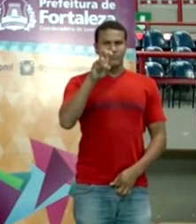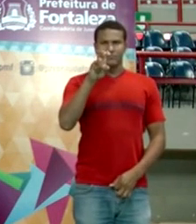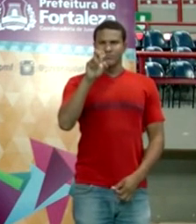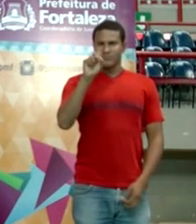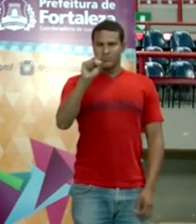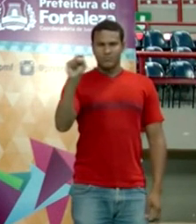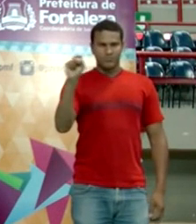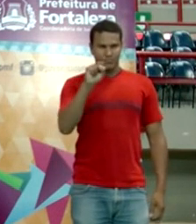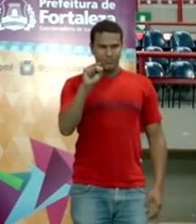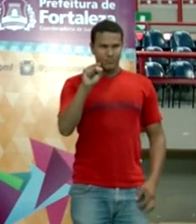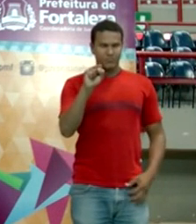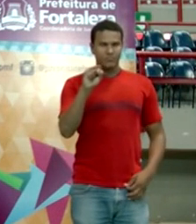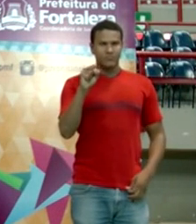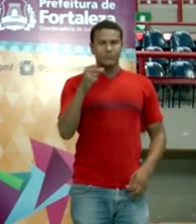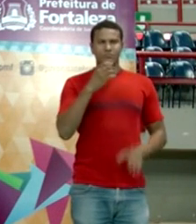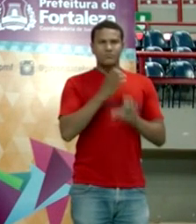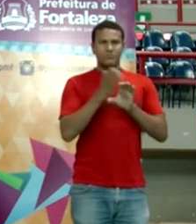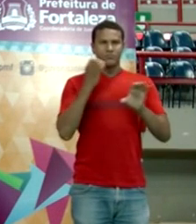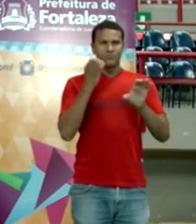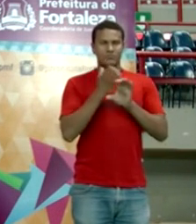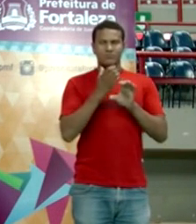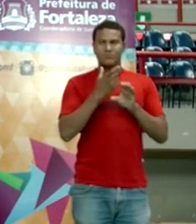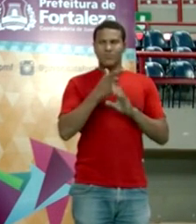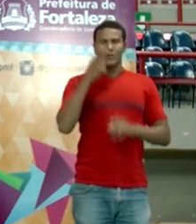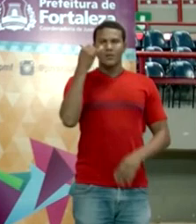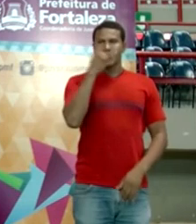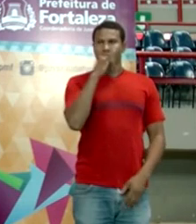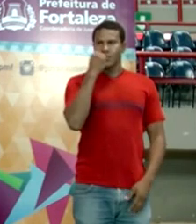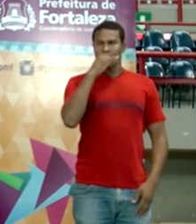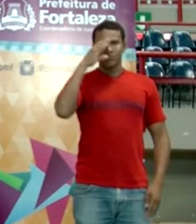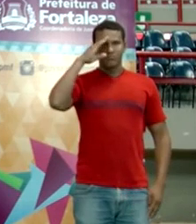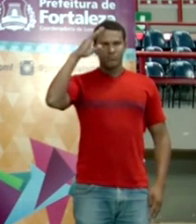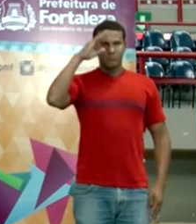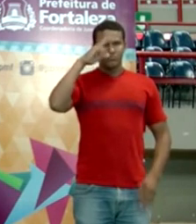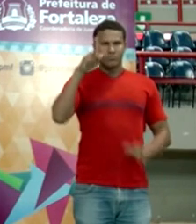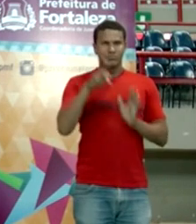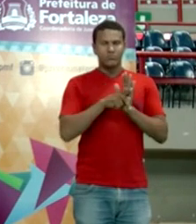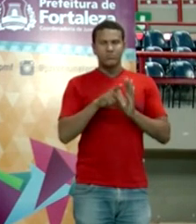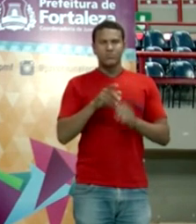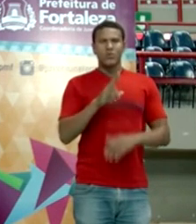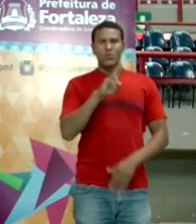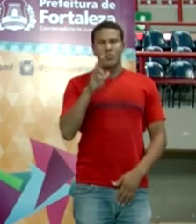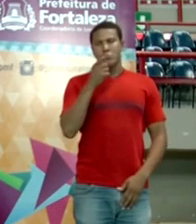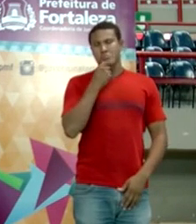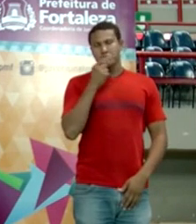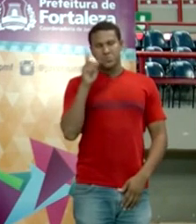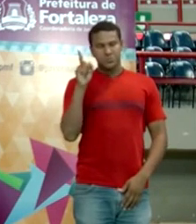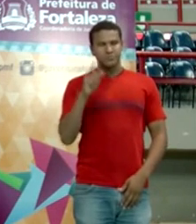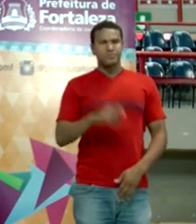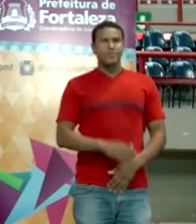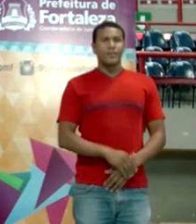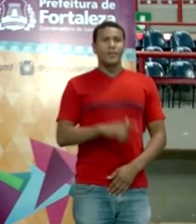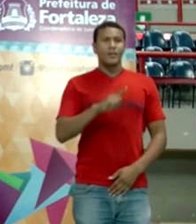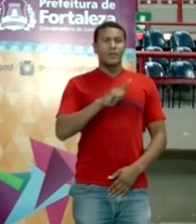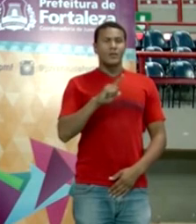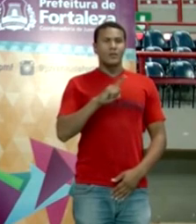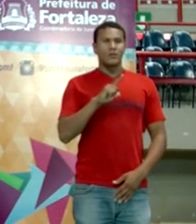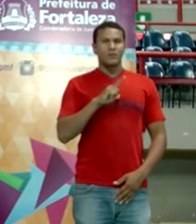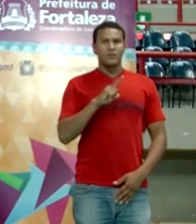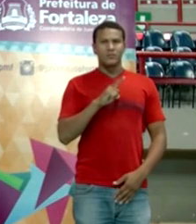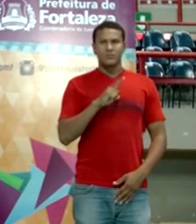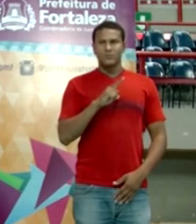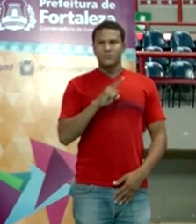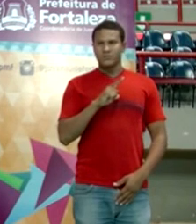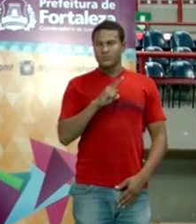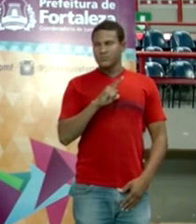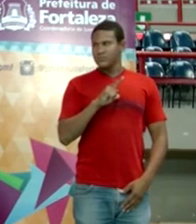1588, o engenheiro militar italiano Agostino Romelli publicou Le Diverse et Artificial